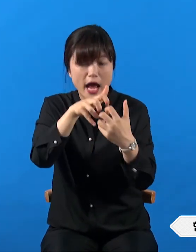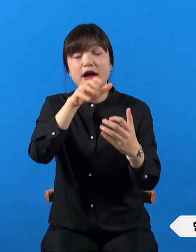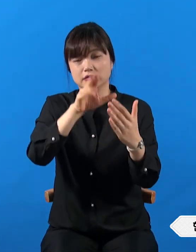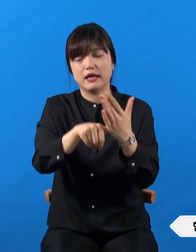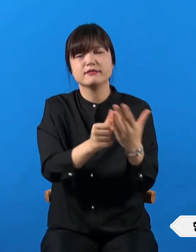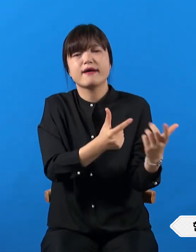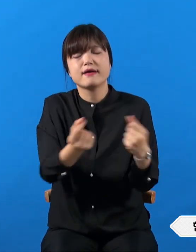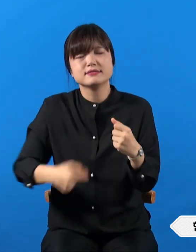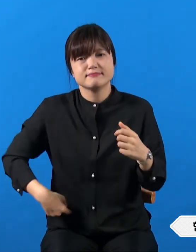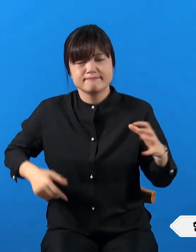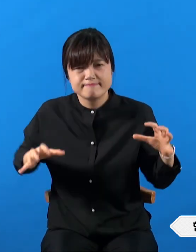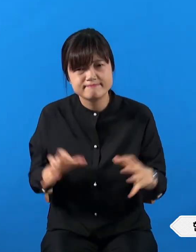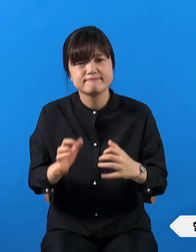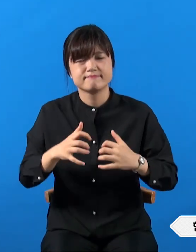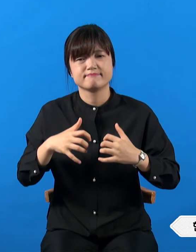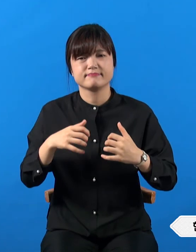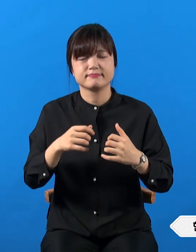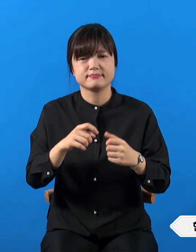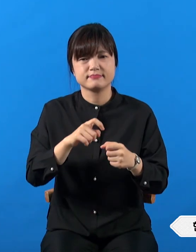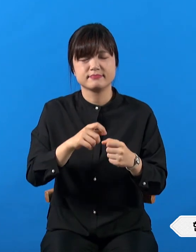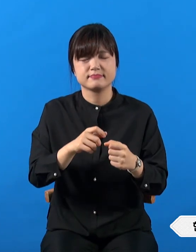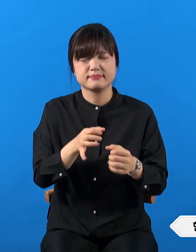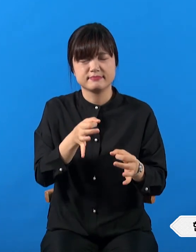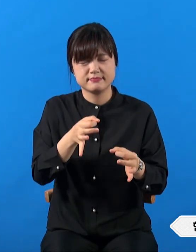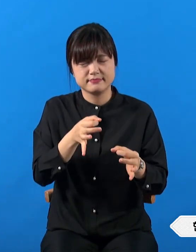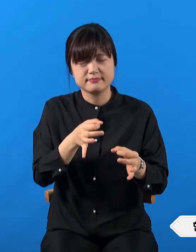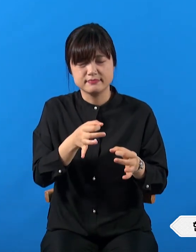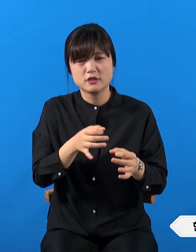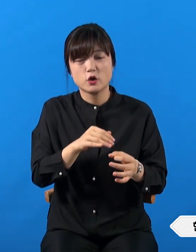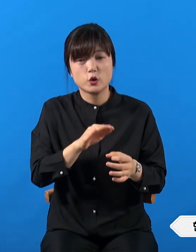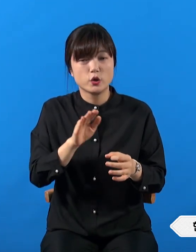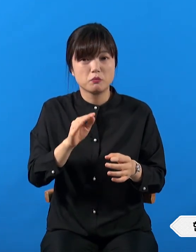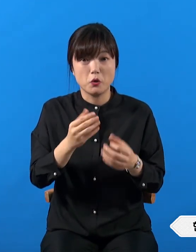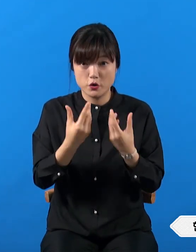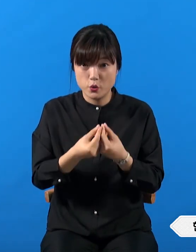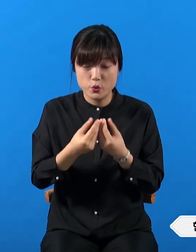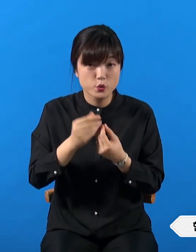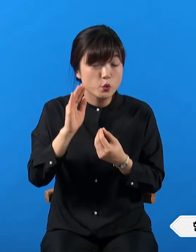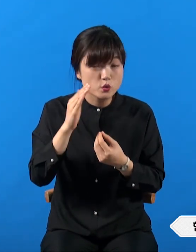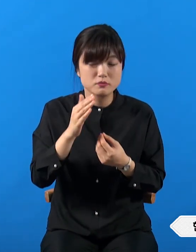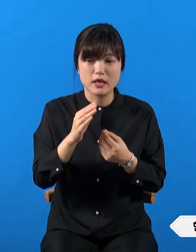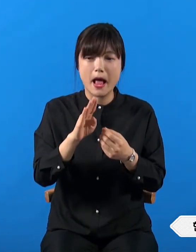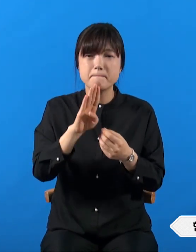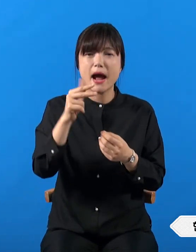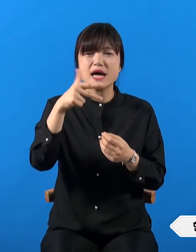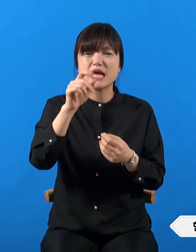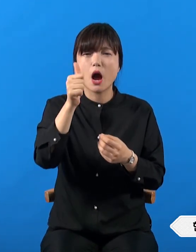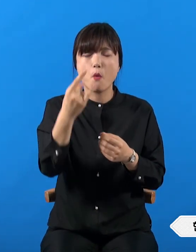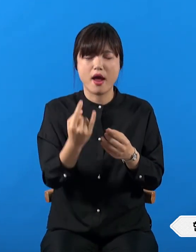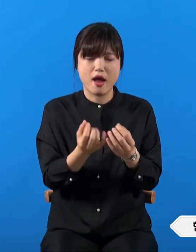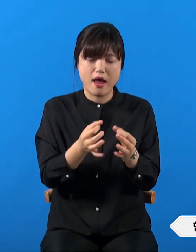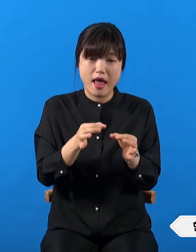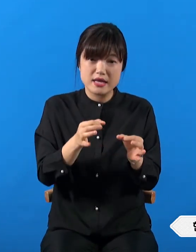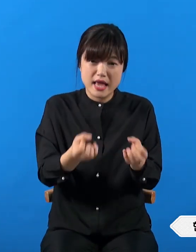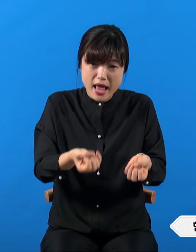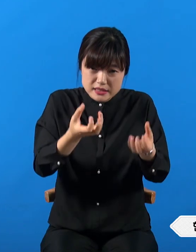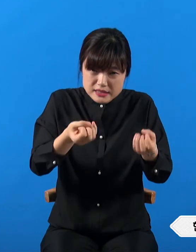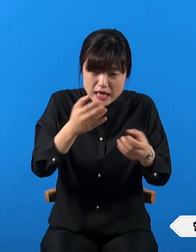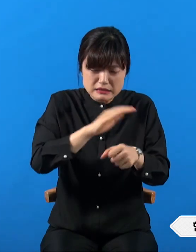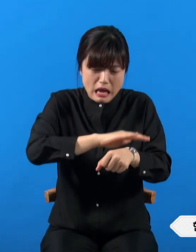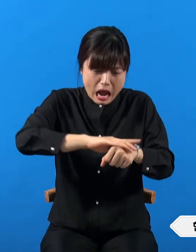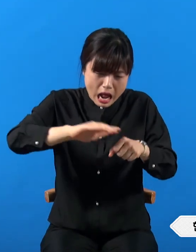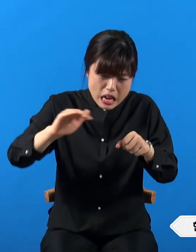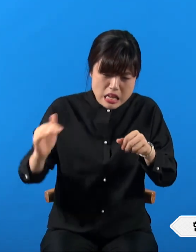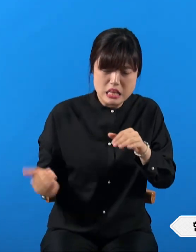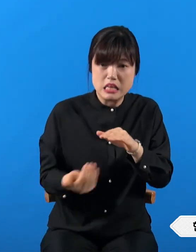때죠. 요즘같이 이제 바자회 이 교회적인 행사를 앞두고 이 행사가 잘 진행되도록